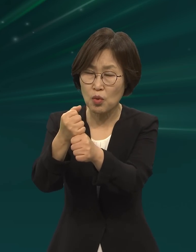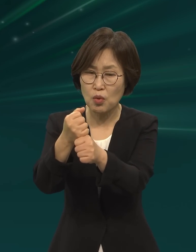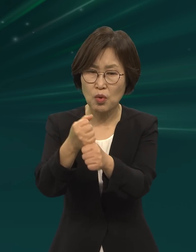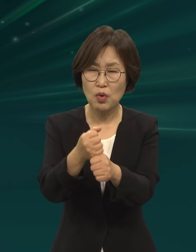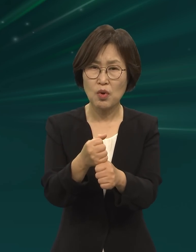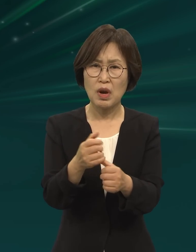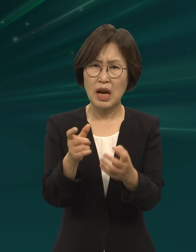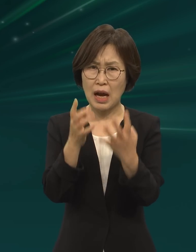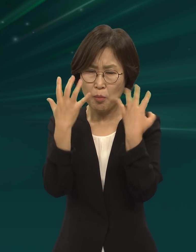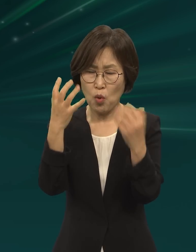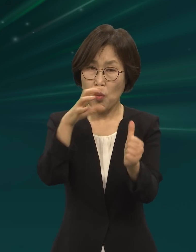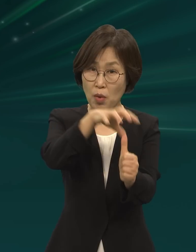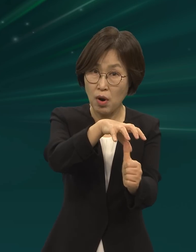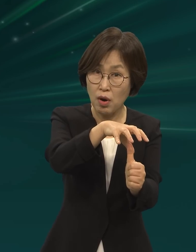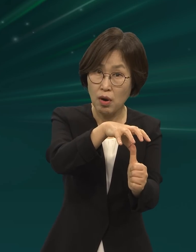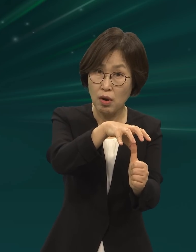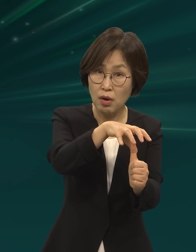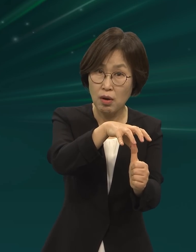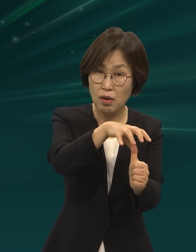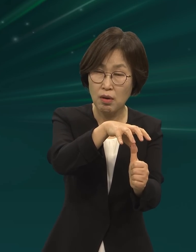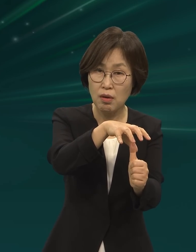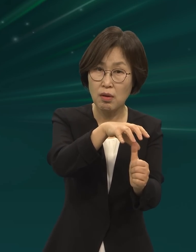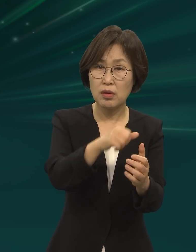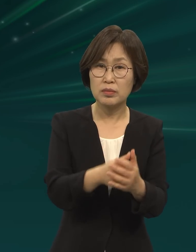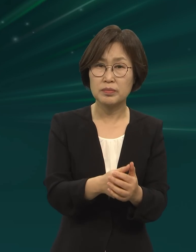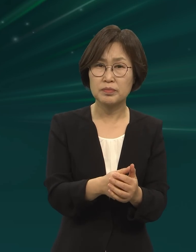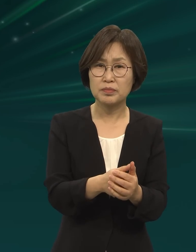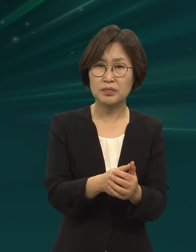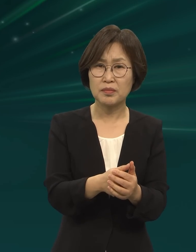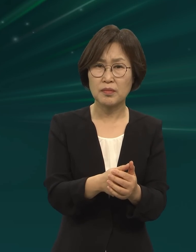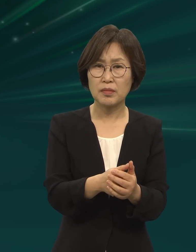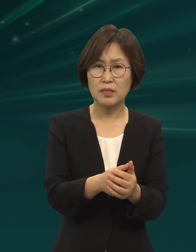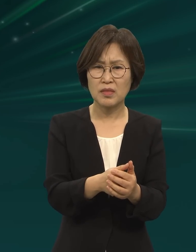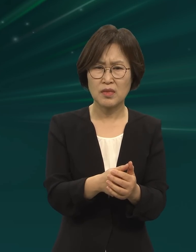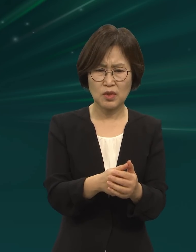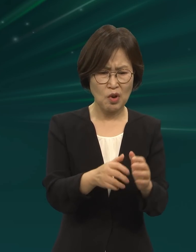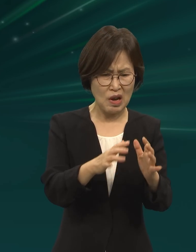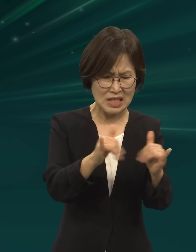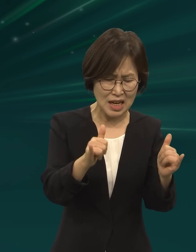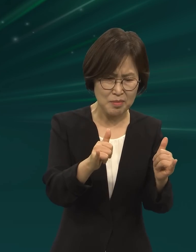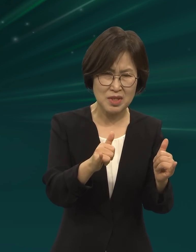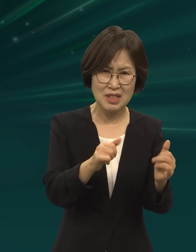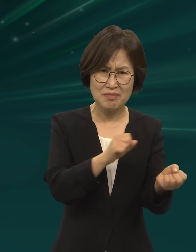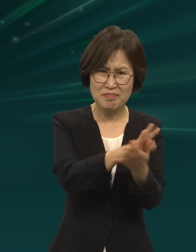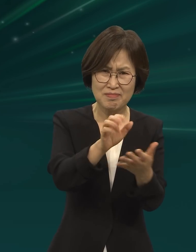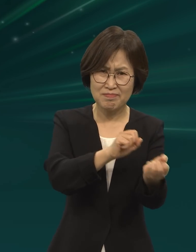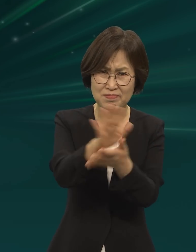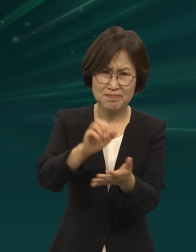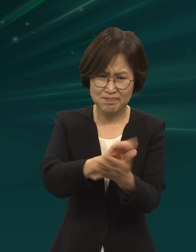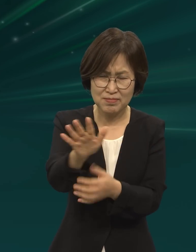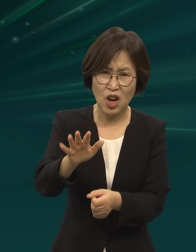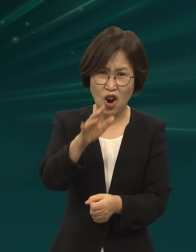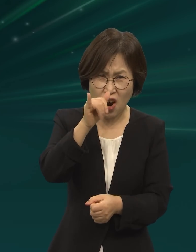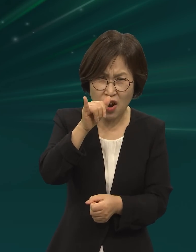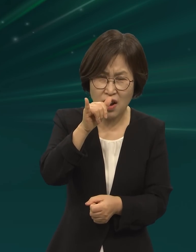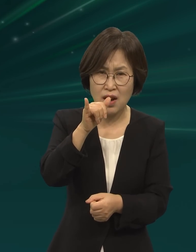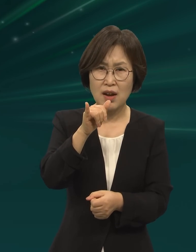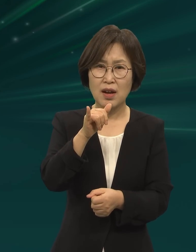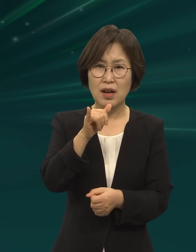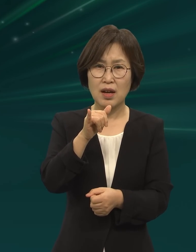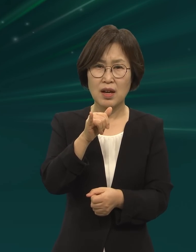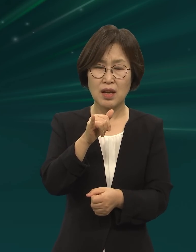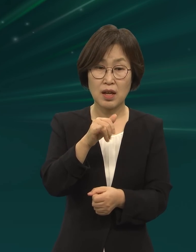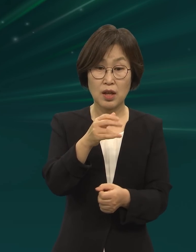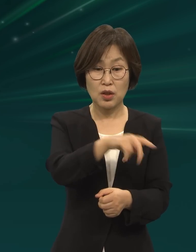감옥에 넣었는데, 너희들이 너무 안 좋게 했지 사람들을. 이제 너희들 차례야. 너 형님 어떻게